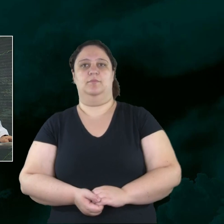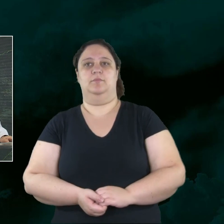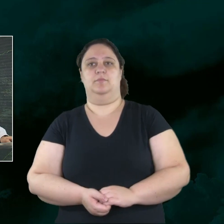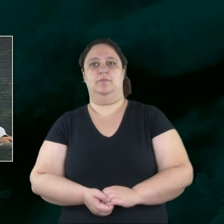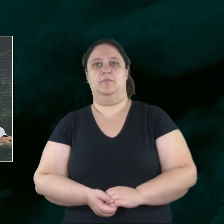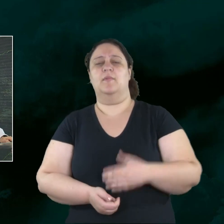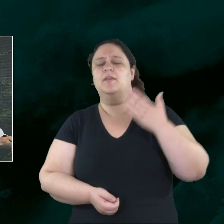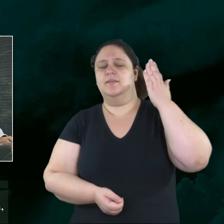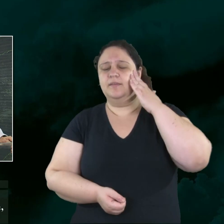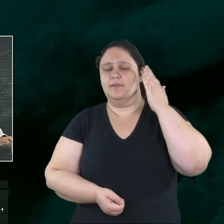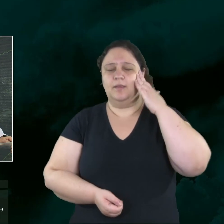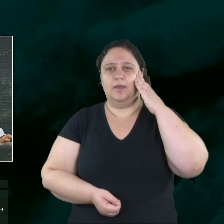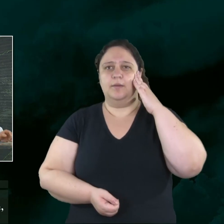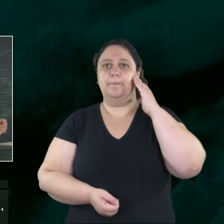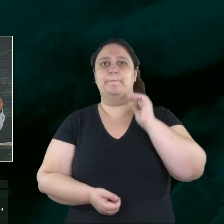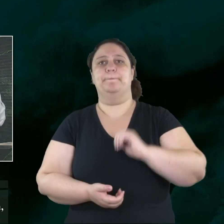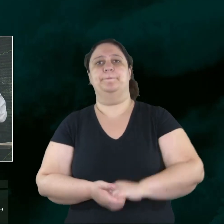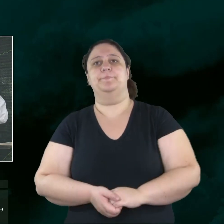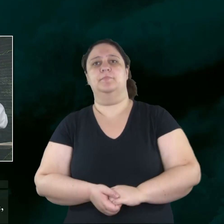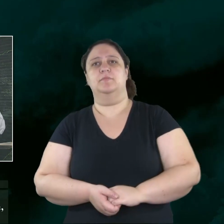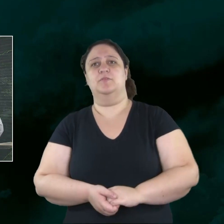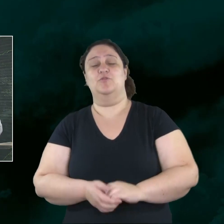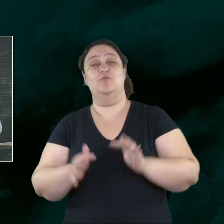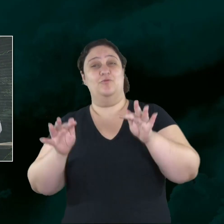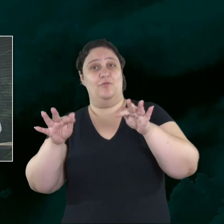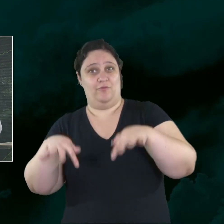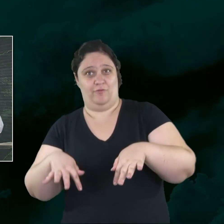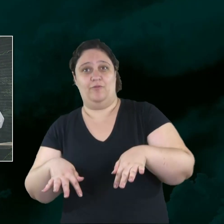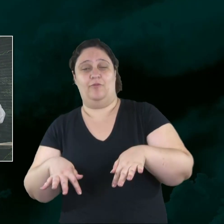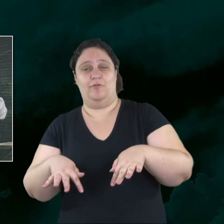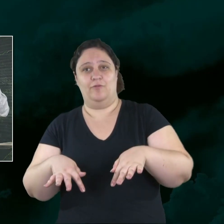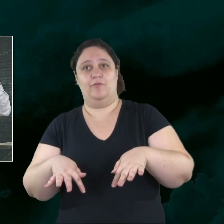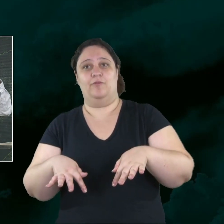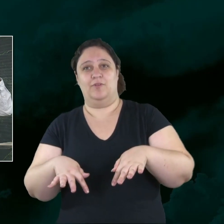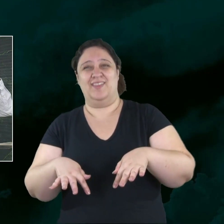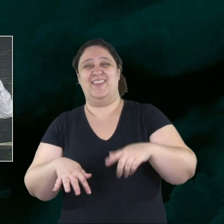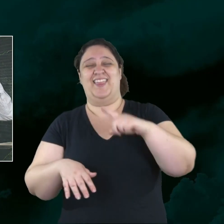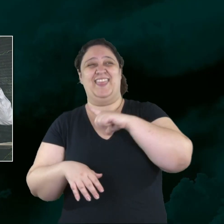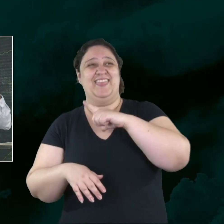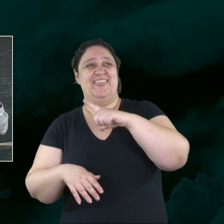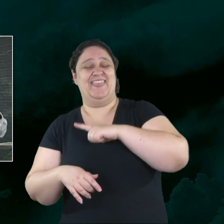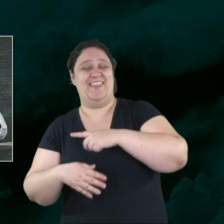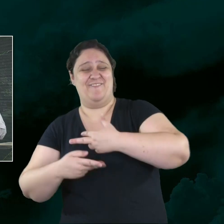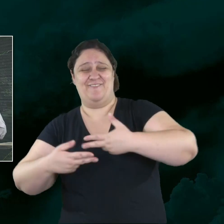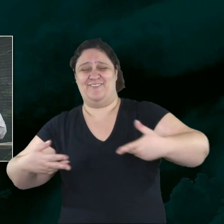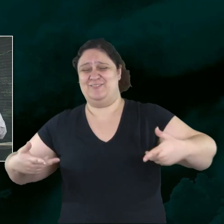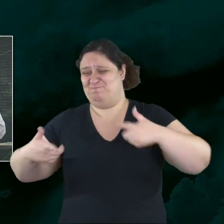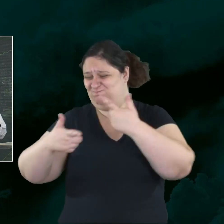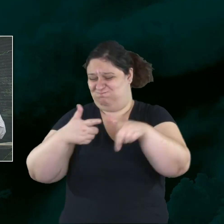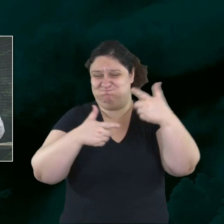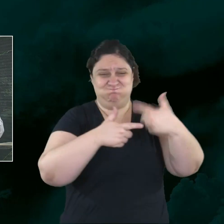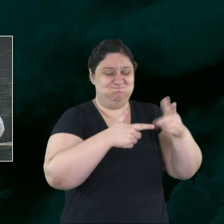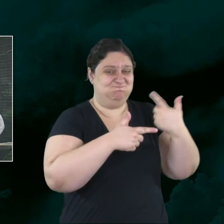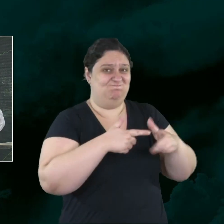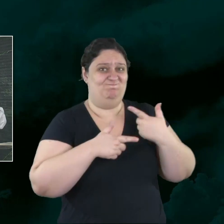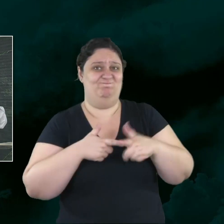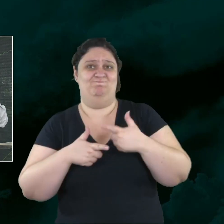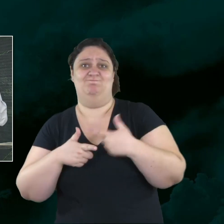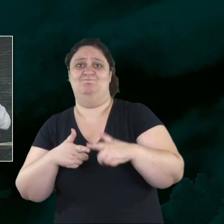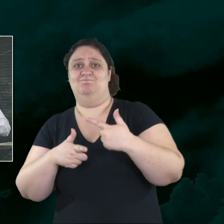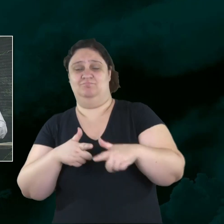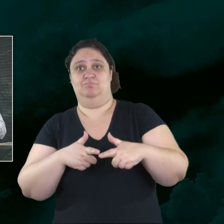Sabe, porém, isto, nos últimos dias sobrevirão tempos difíceis. Irmãos, a